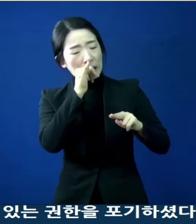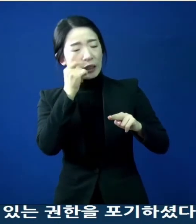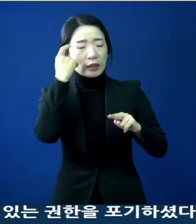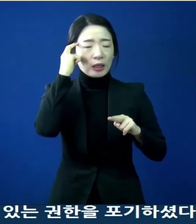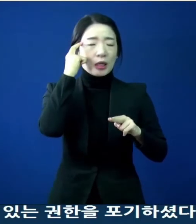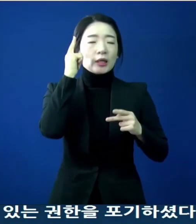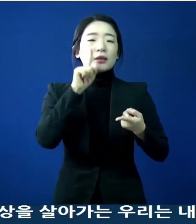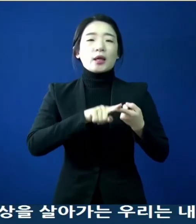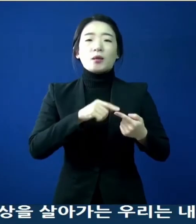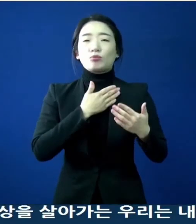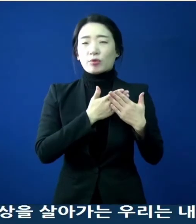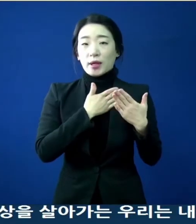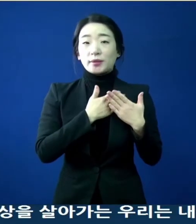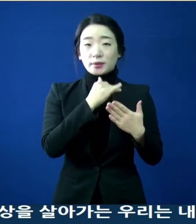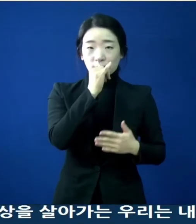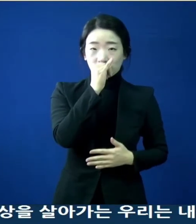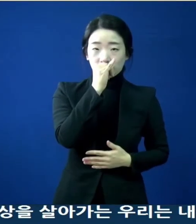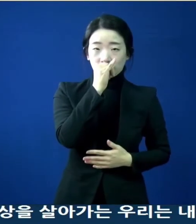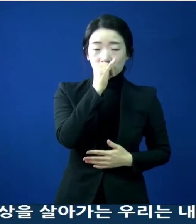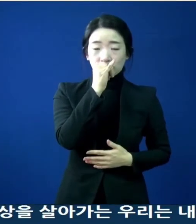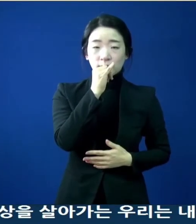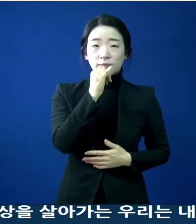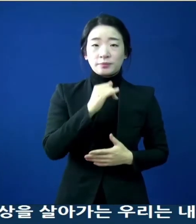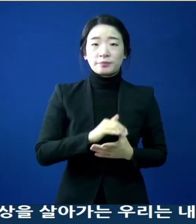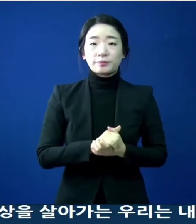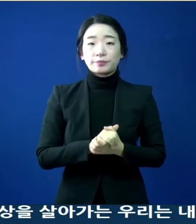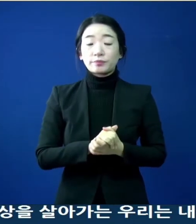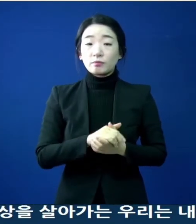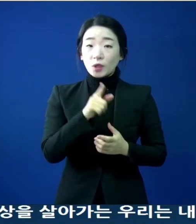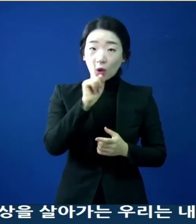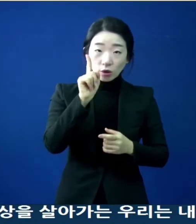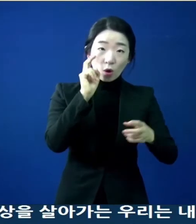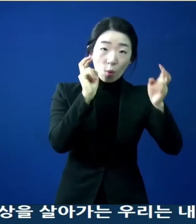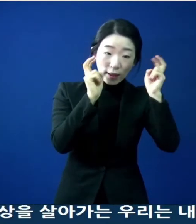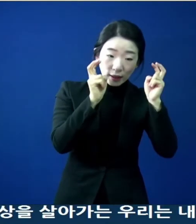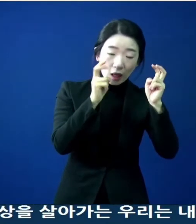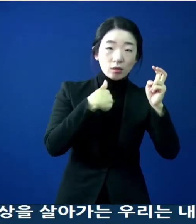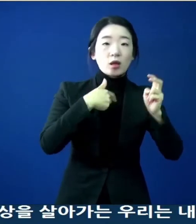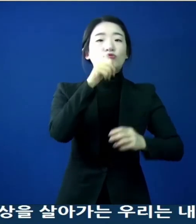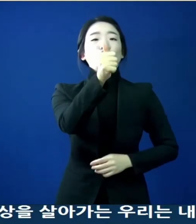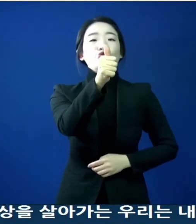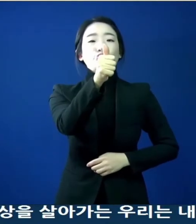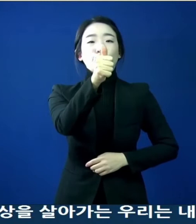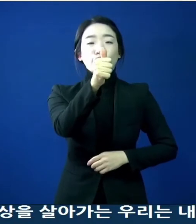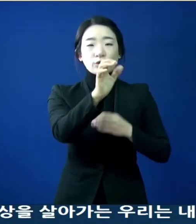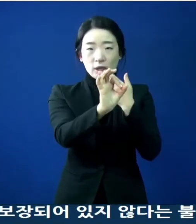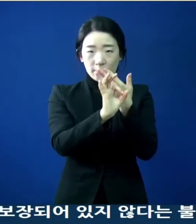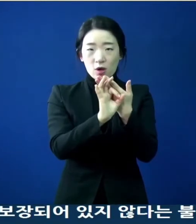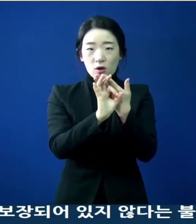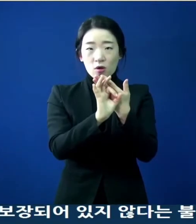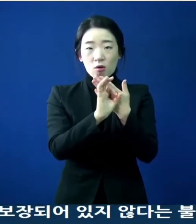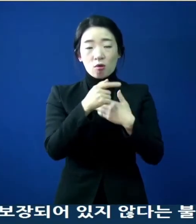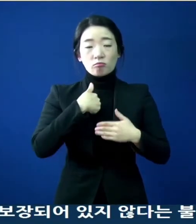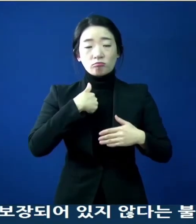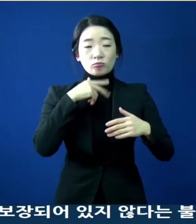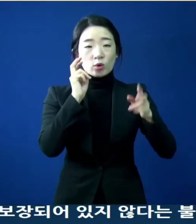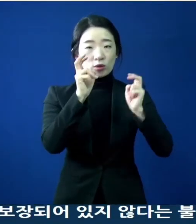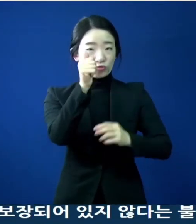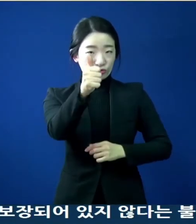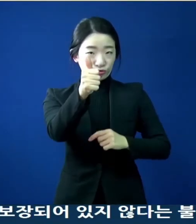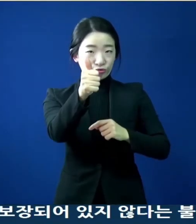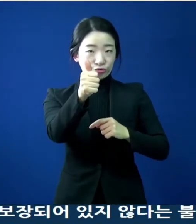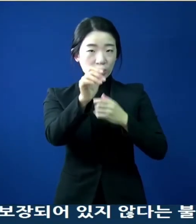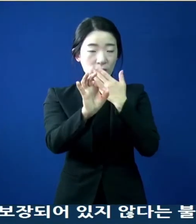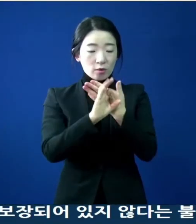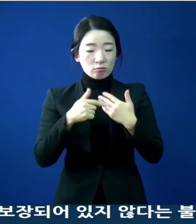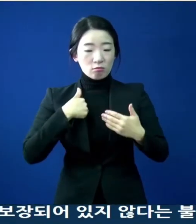같습니다. 혹 어떤 그 회사의 오너라면, 주인이라면 본인이 원하는 만큼 그